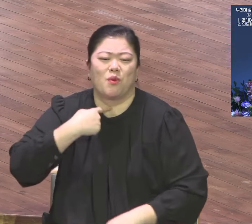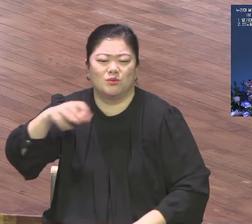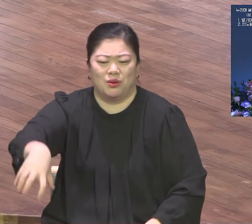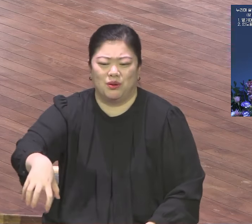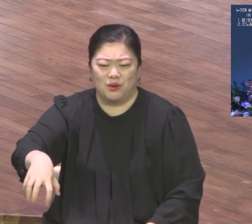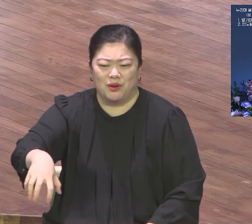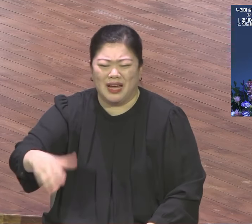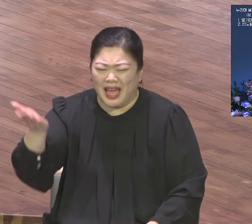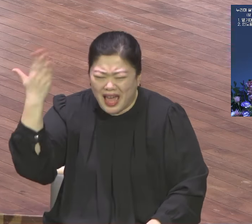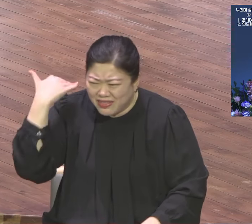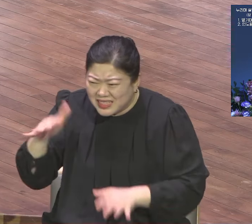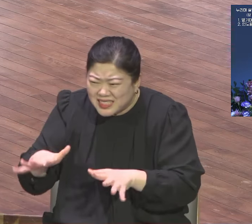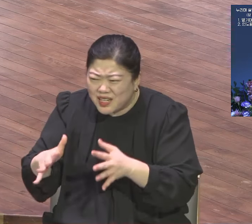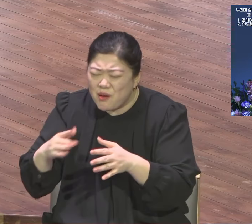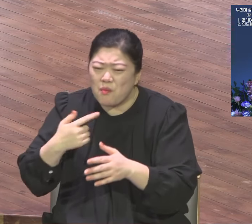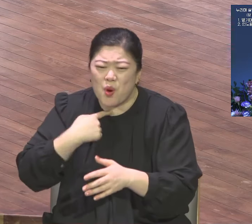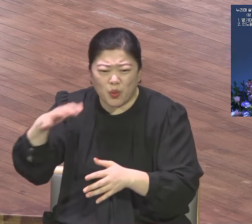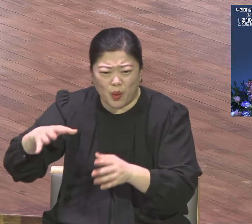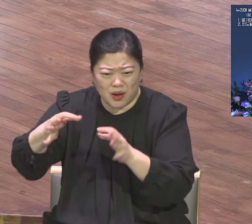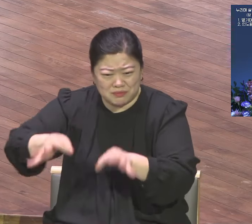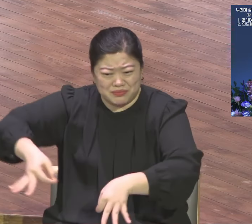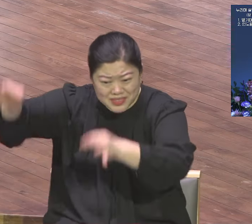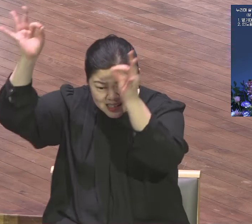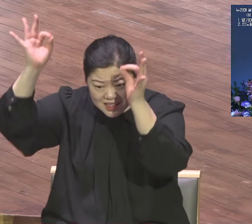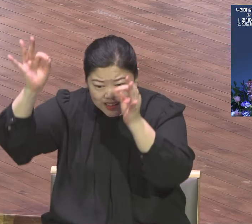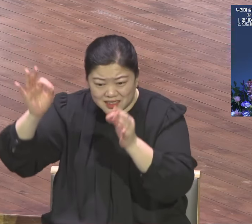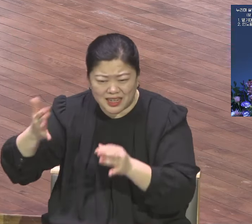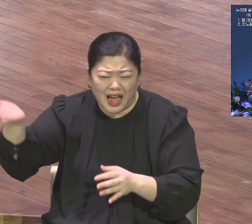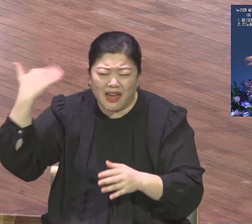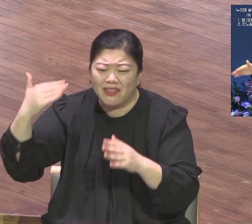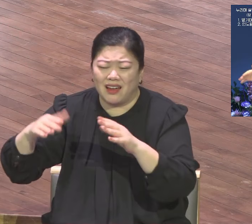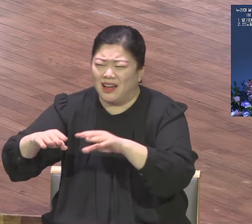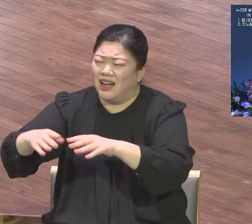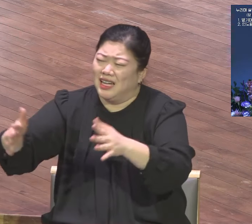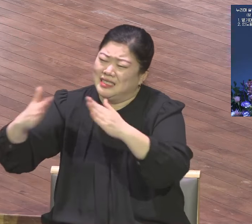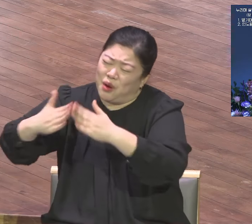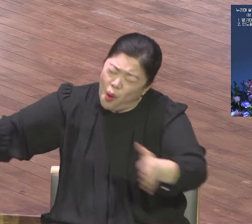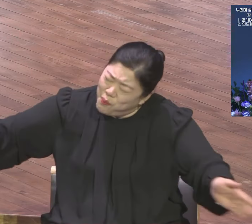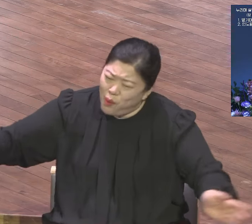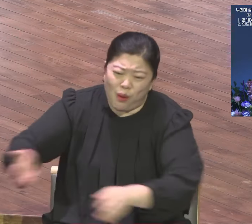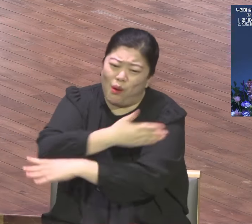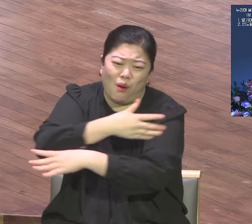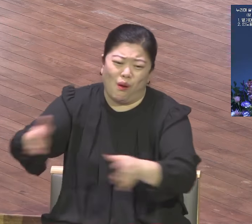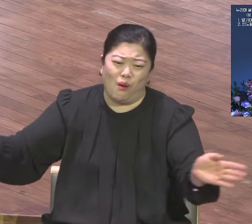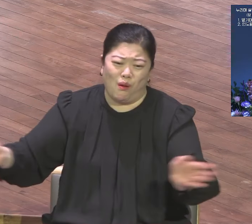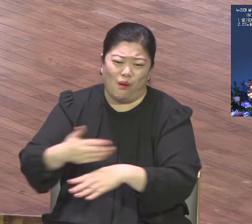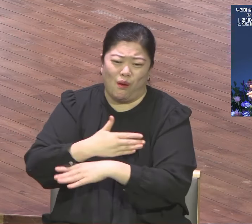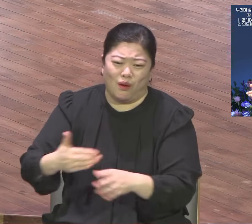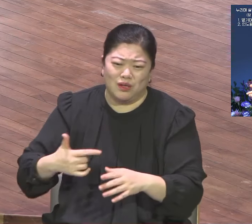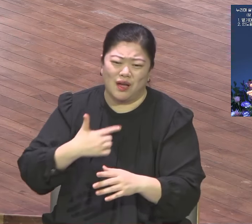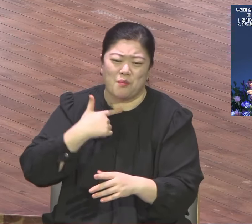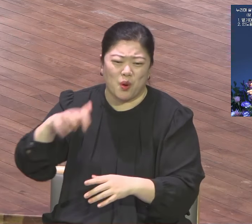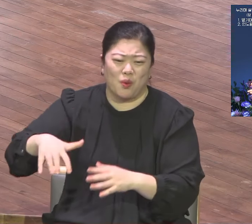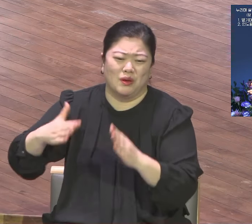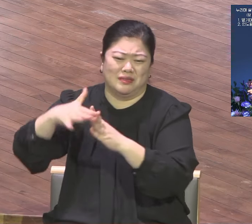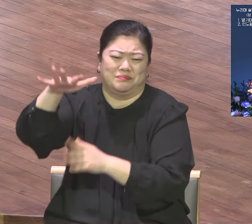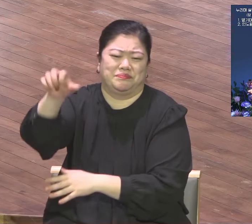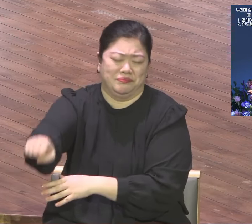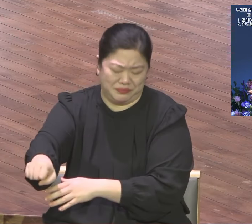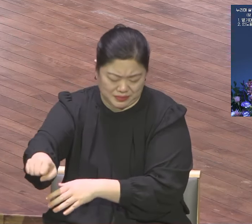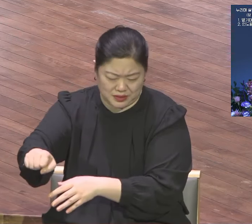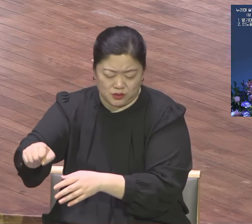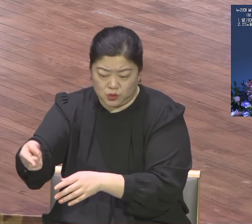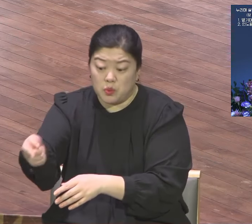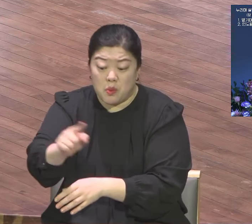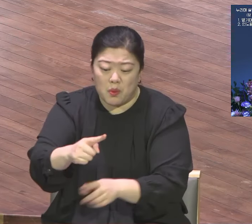여러분 아무것도 몰라. 계획도 없어. 아무 계획도 없어. 그 다음 몰라. 그 다음도 한 발자국도 못 나가.